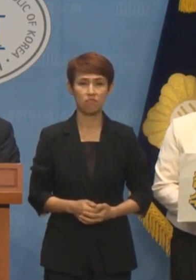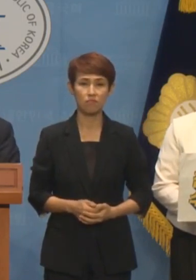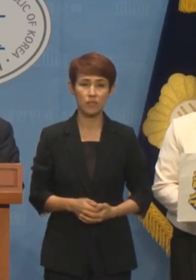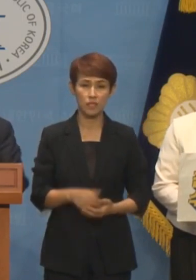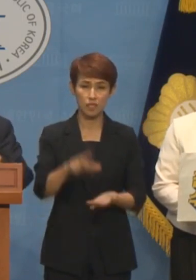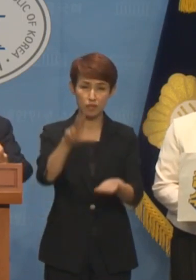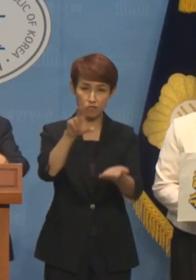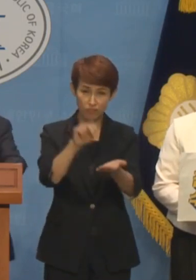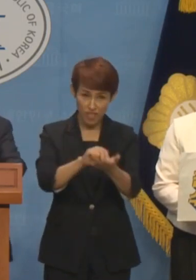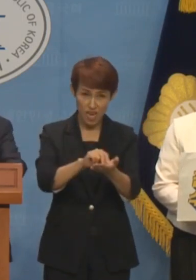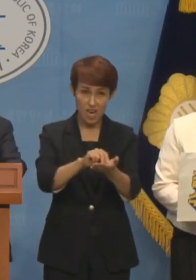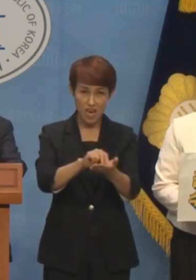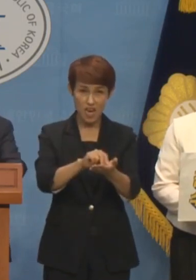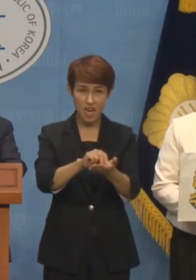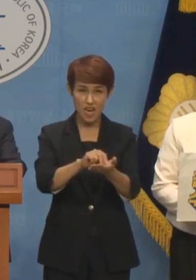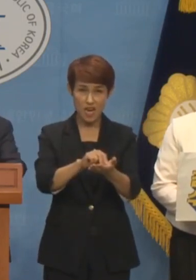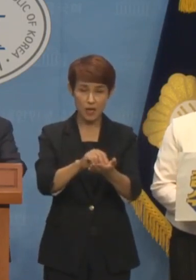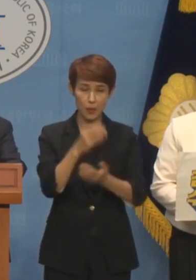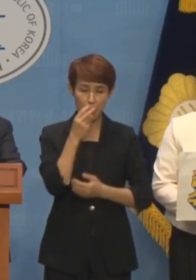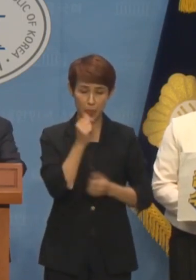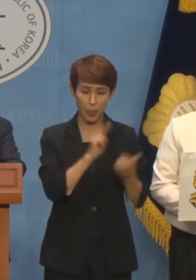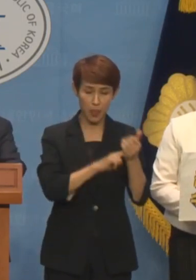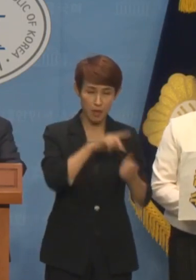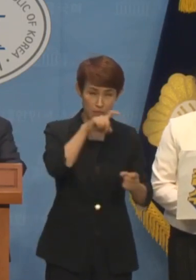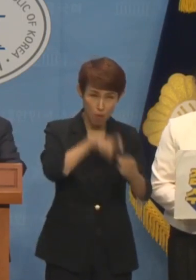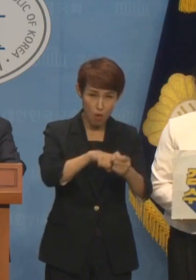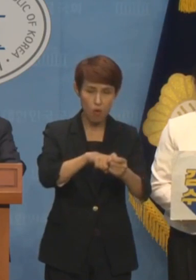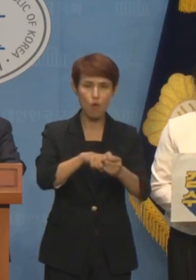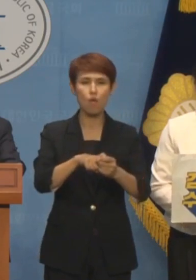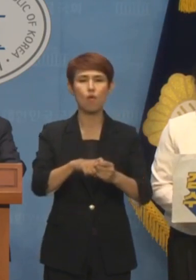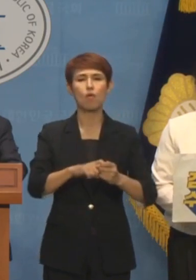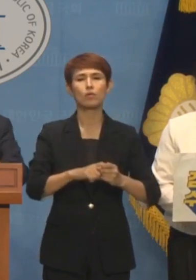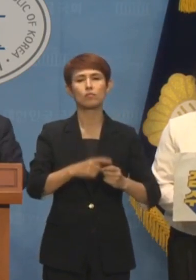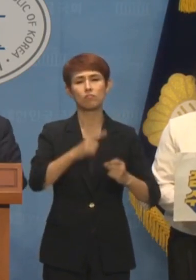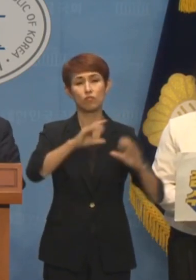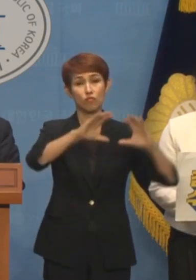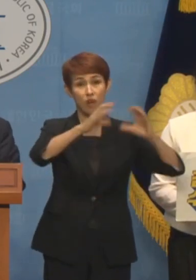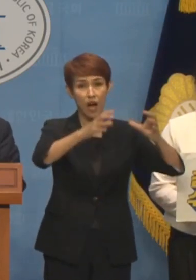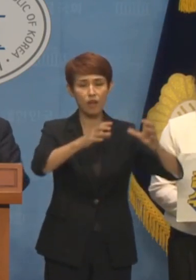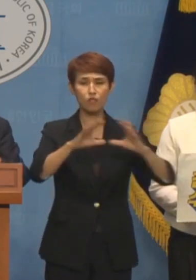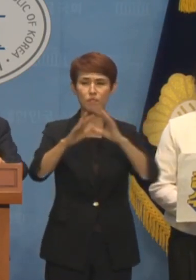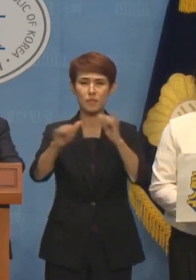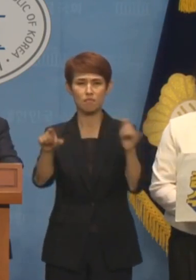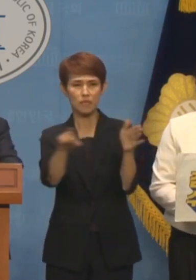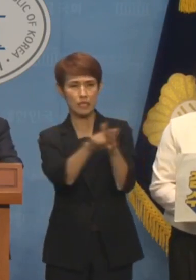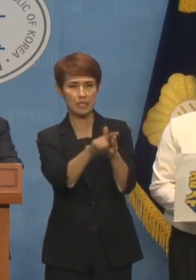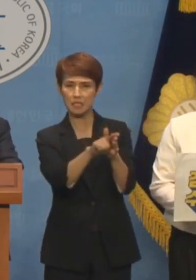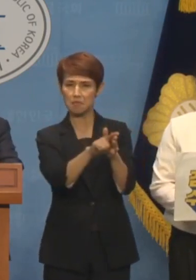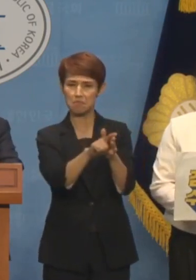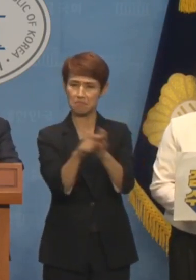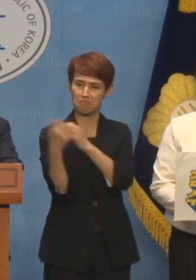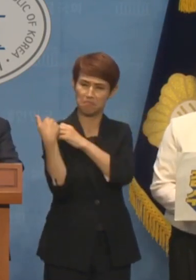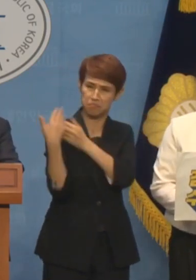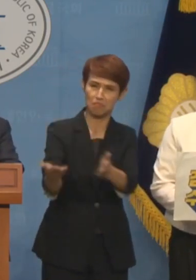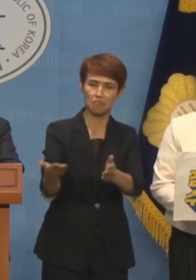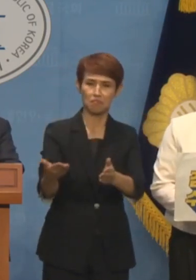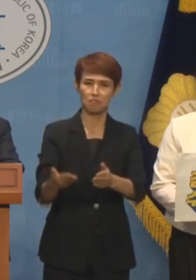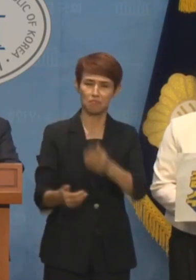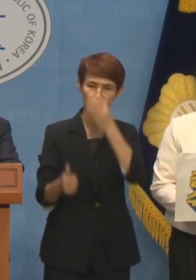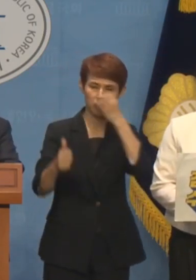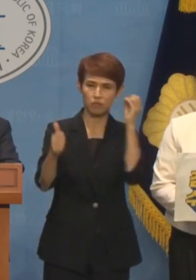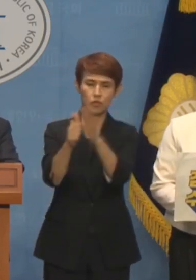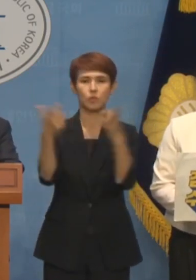백지화시킨 행정농단입니다. 국가에 대한 국민의 신뢰를 무너뜨린 국민농단입니다.